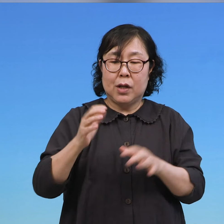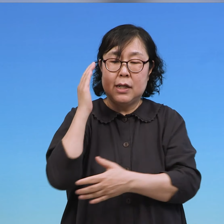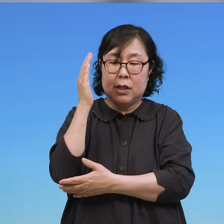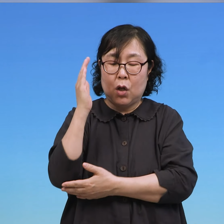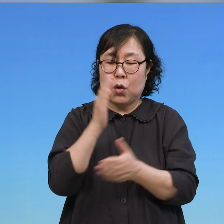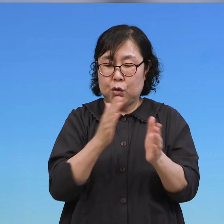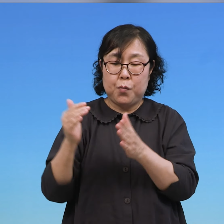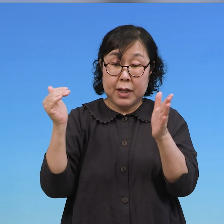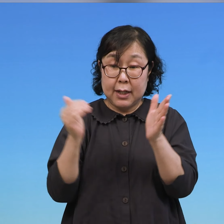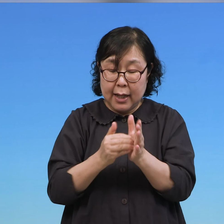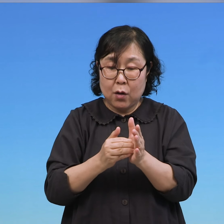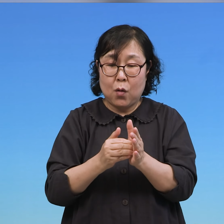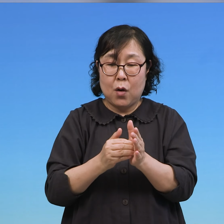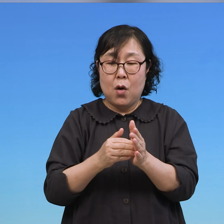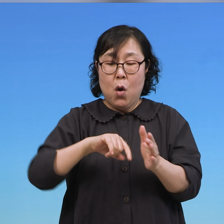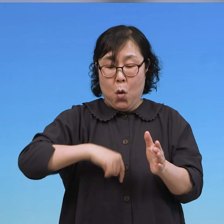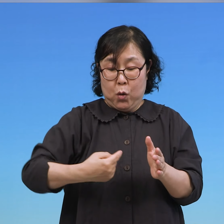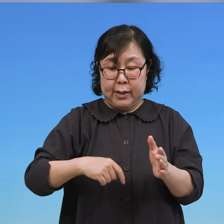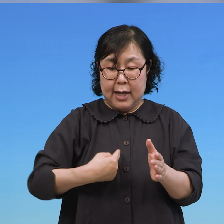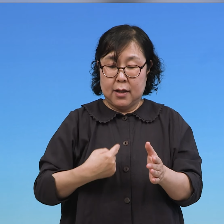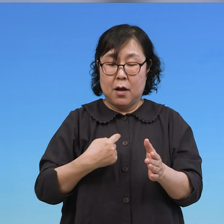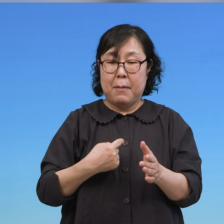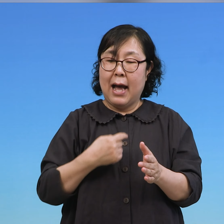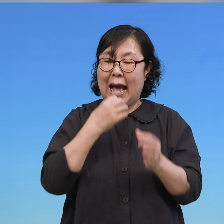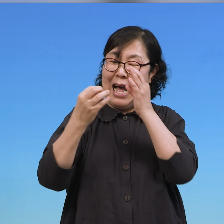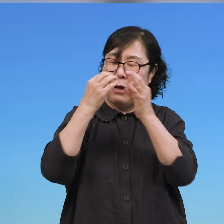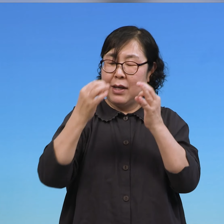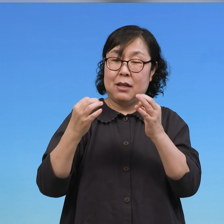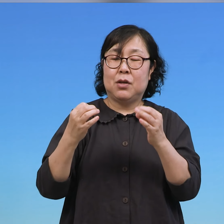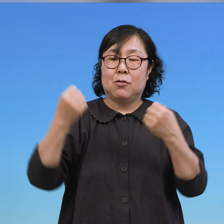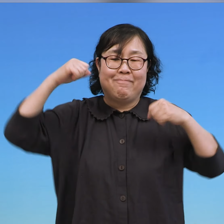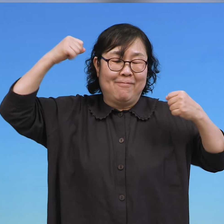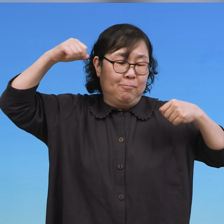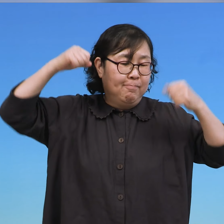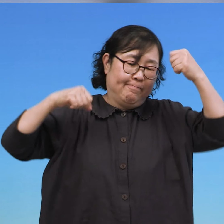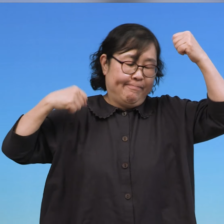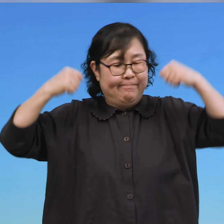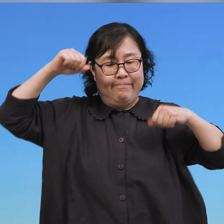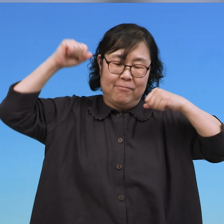할렐루야! 그러면서 막 깡충깡충 뛰고 막 그냥 뭐 생쇼를 하고 왔거든요.